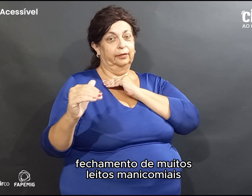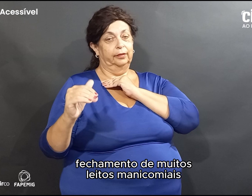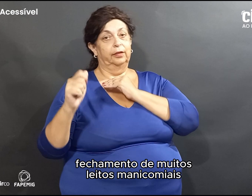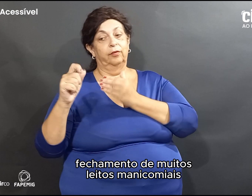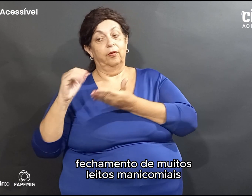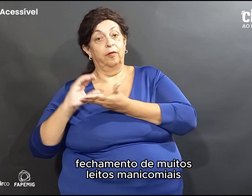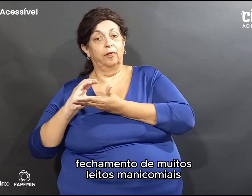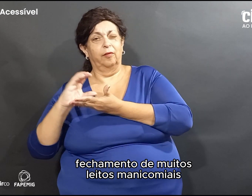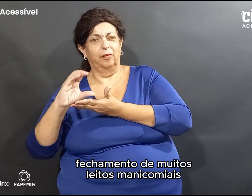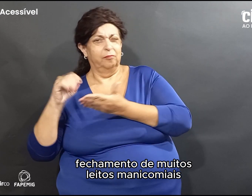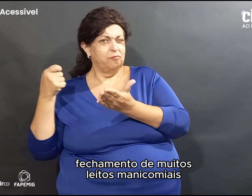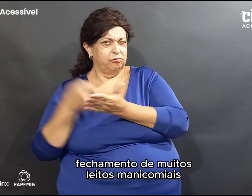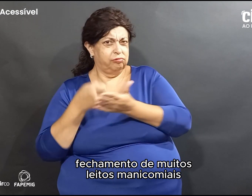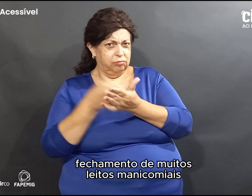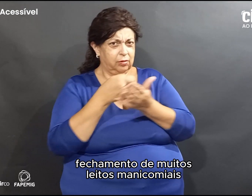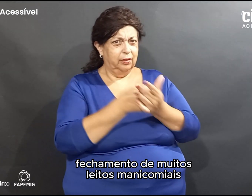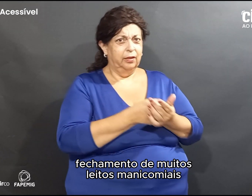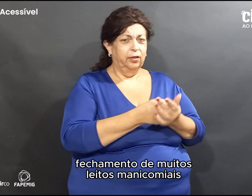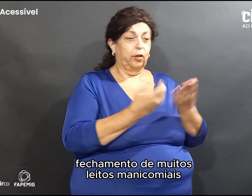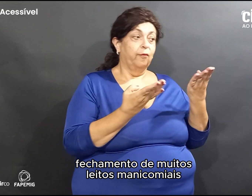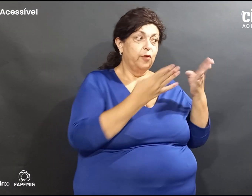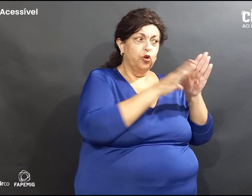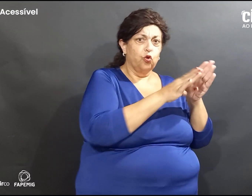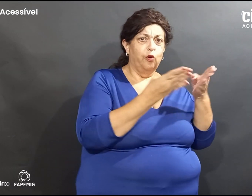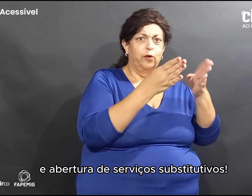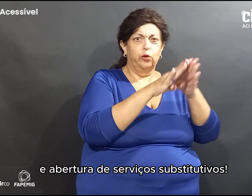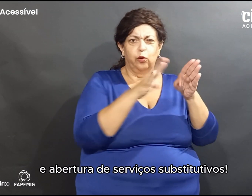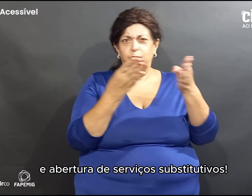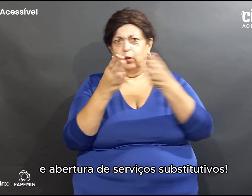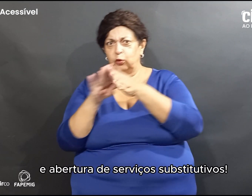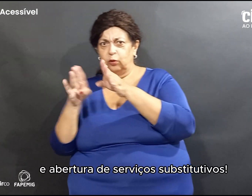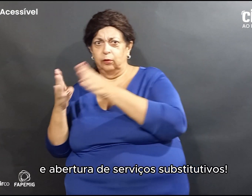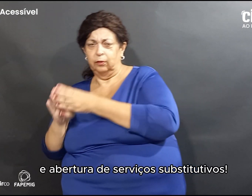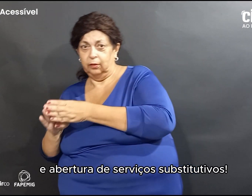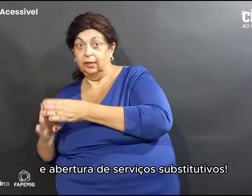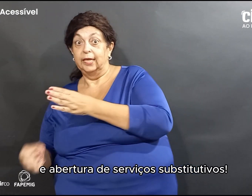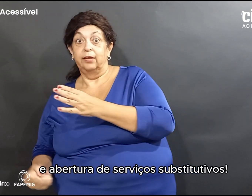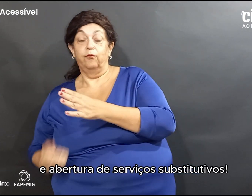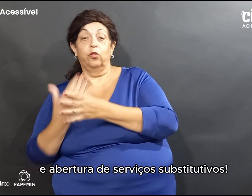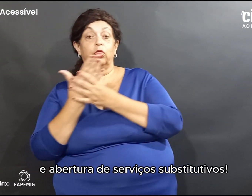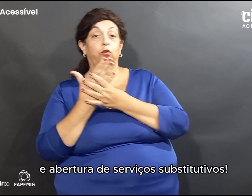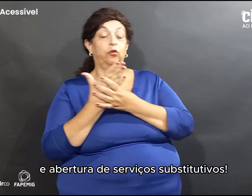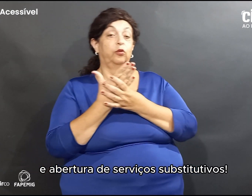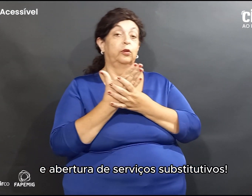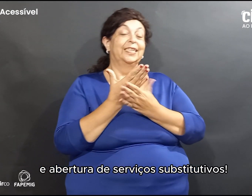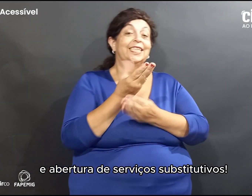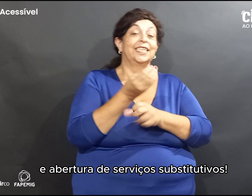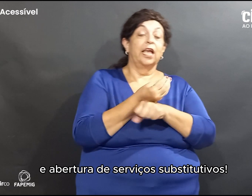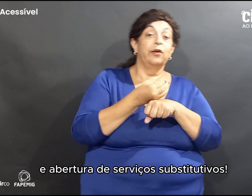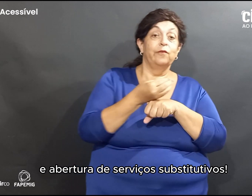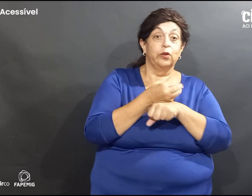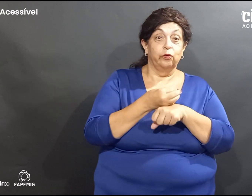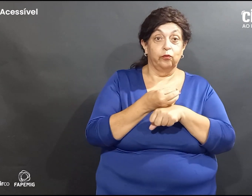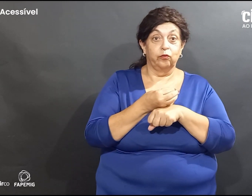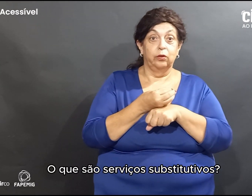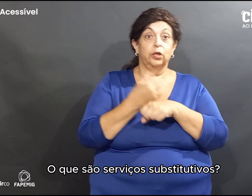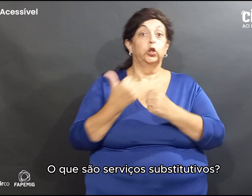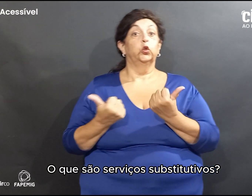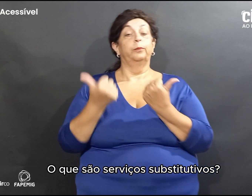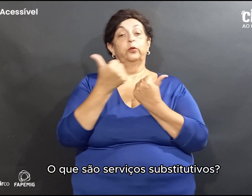fechamento de muitos leitos manicomiais e abertura de serviços substitutivos, que são